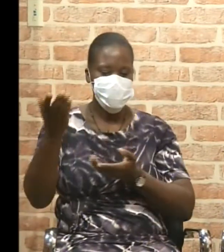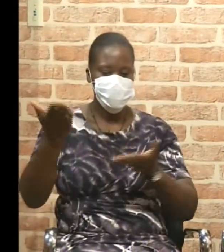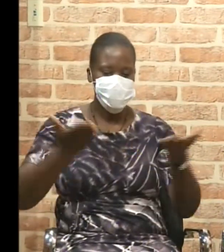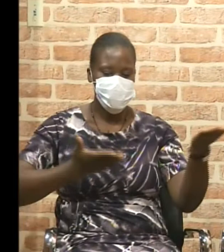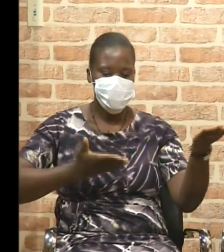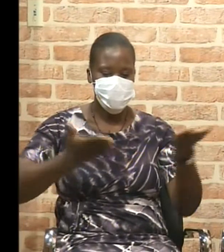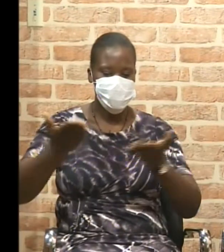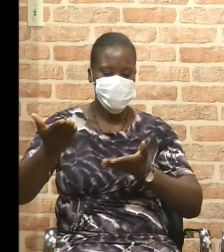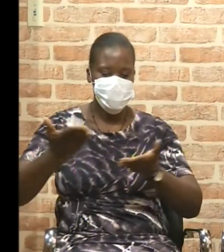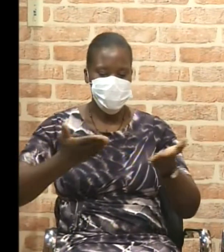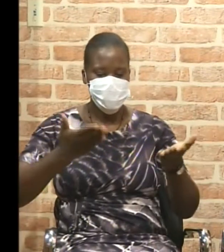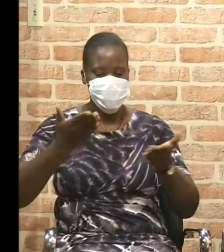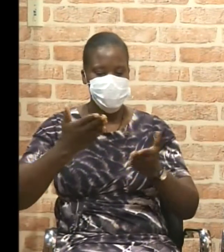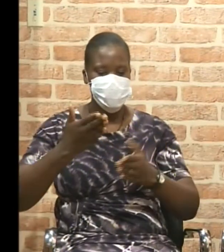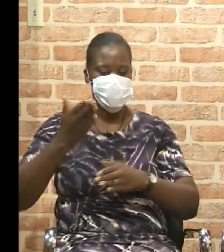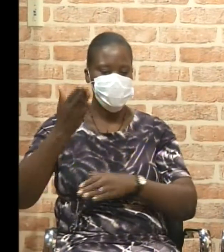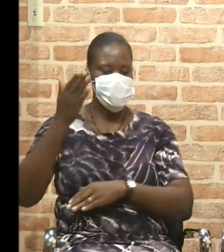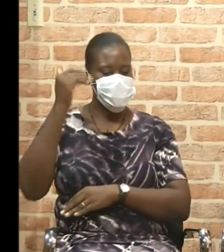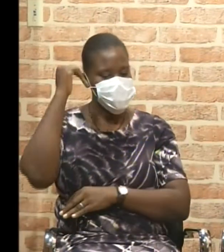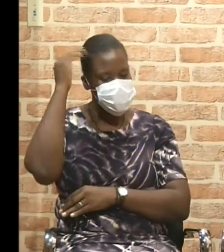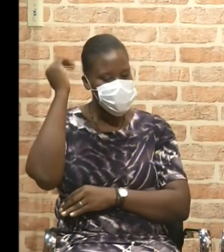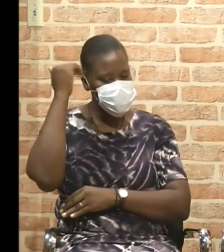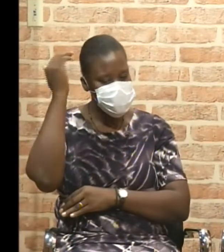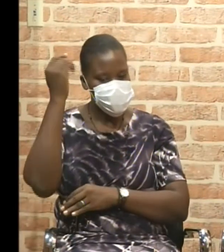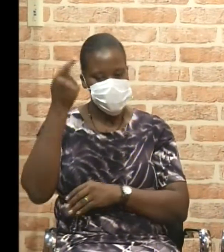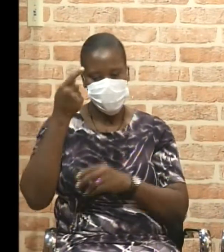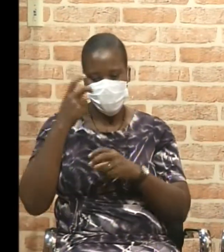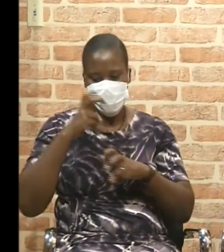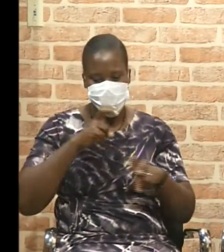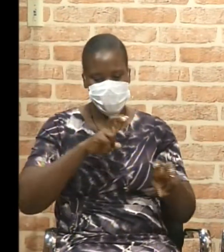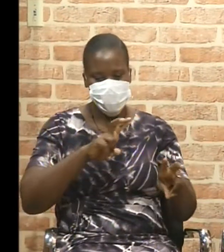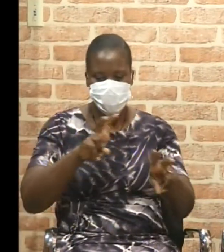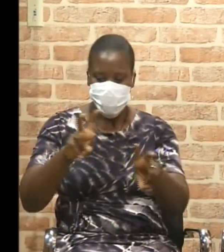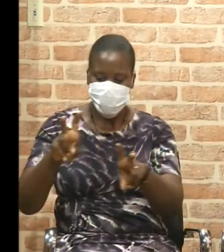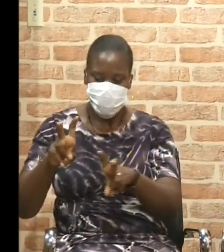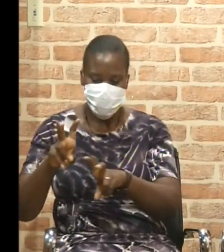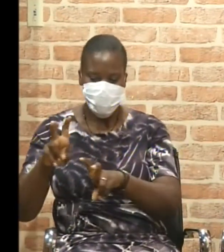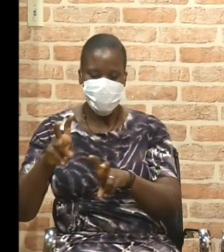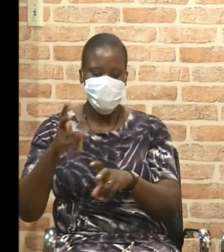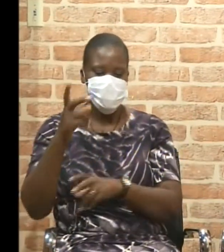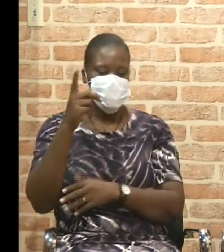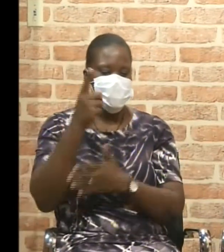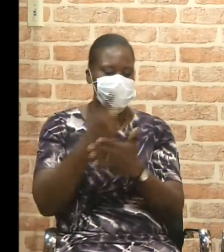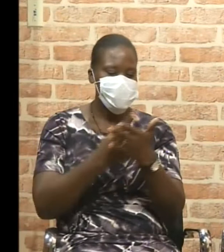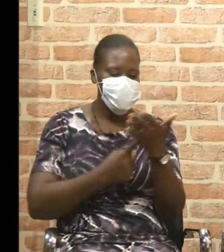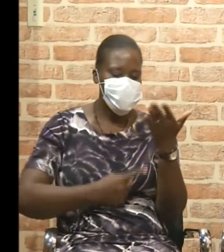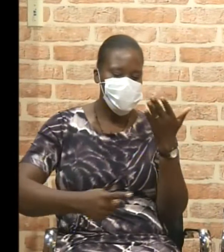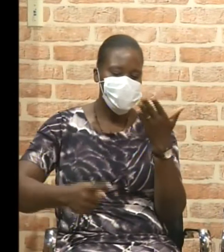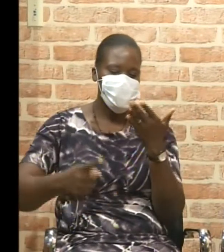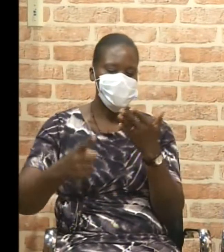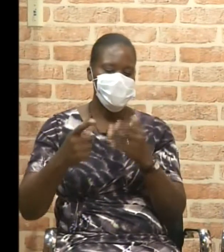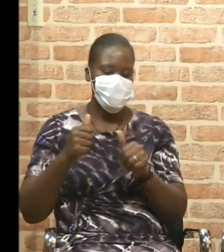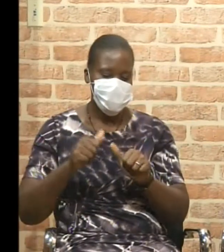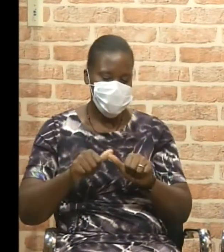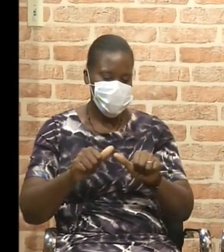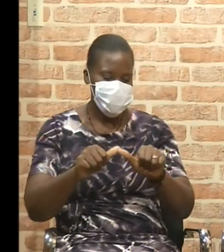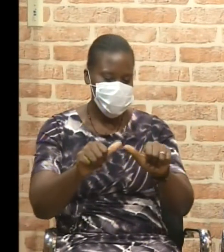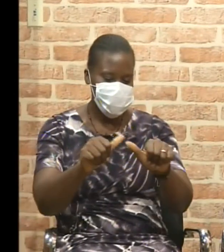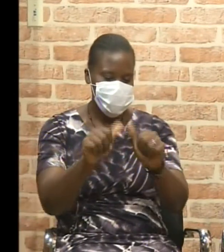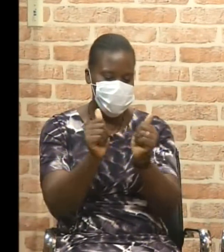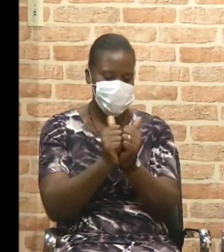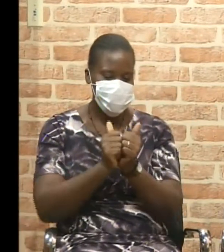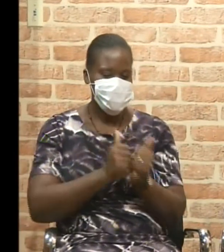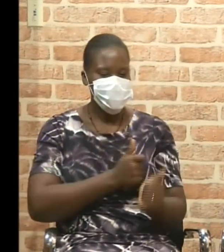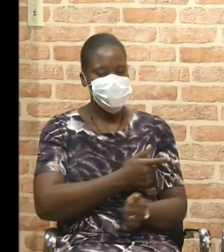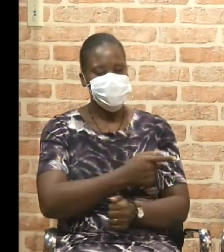rencontrer du personnel pour nous capables justement de garder dans tout ça, pour nous capables de voir qui ça que nous-mêmes nous capables de continuer avec eux et qui